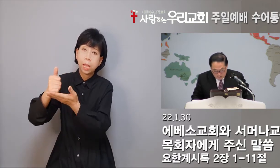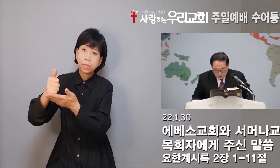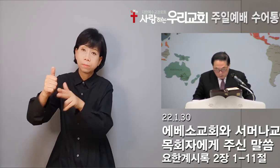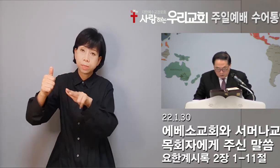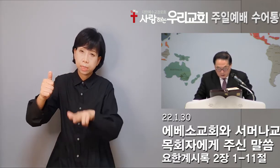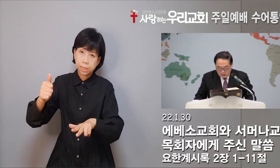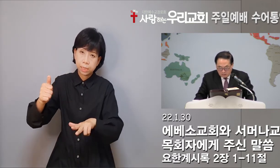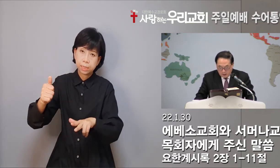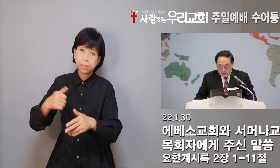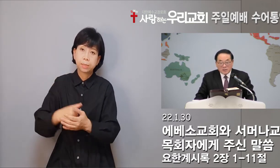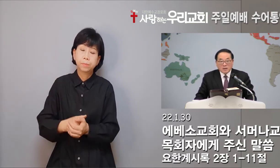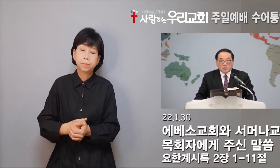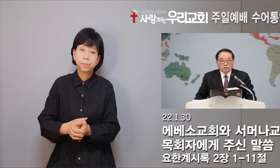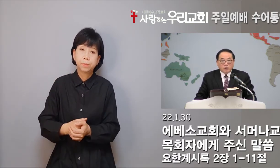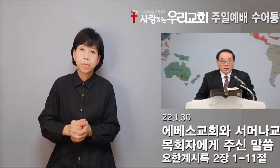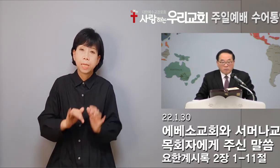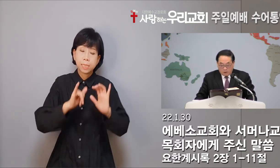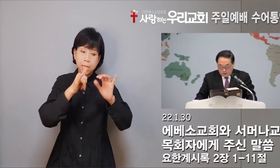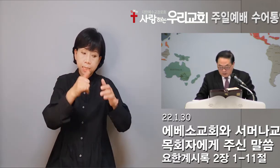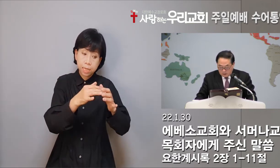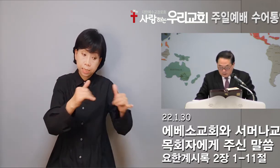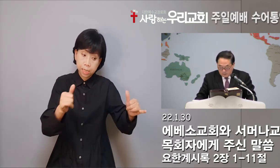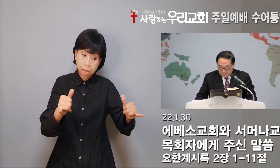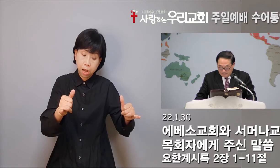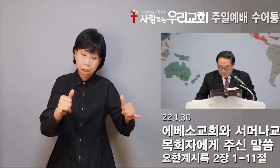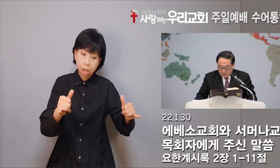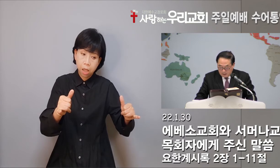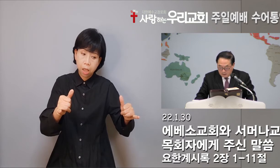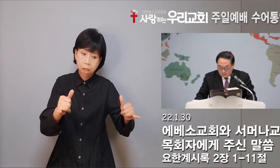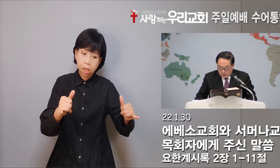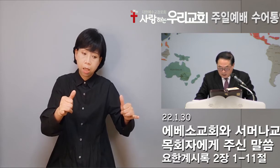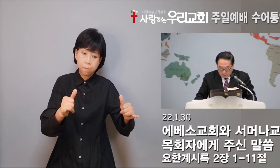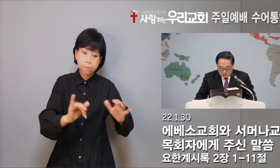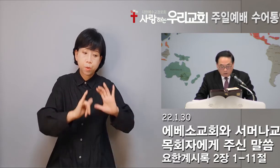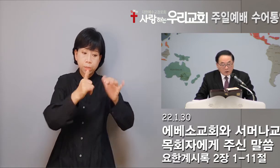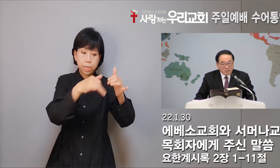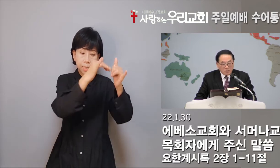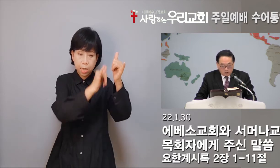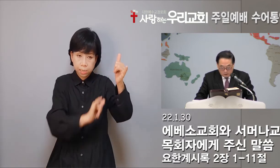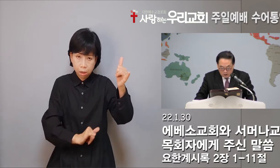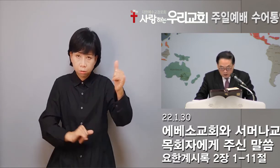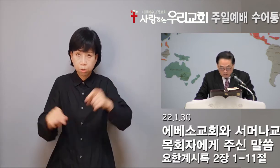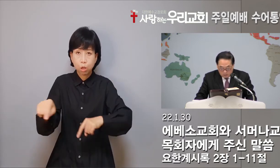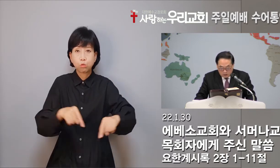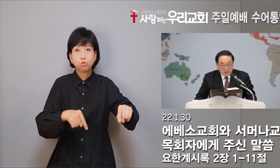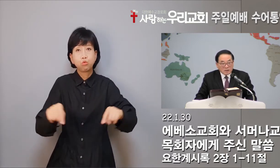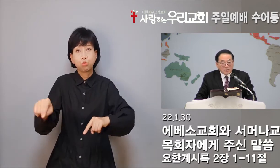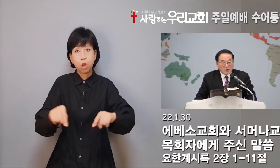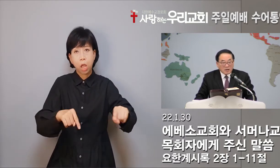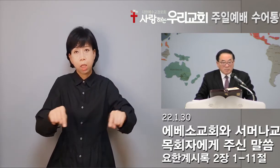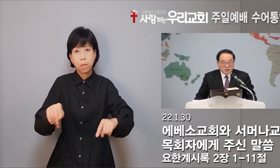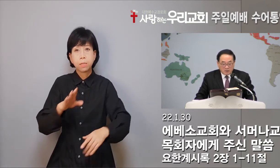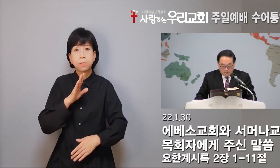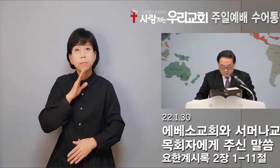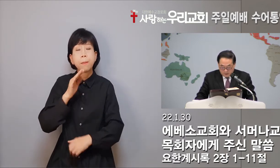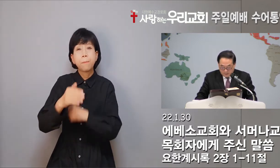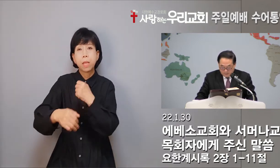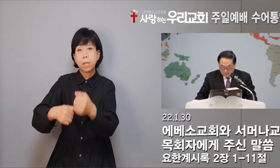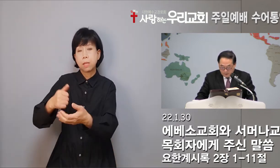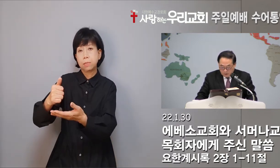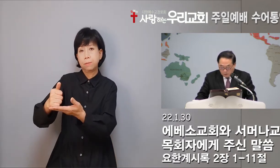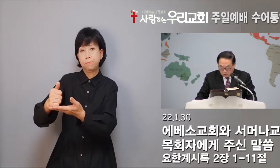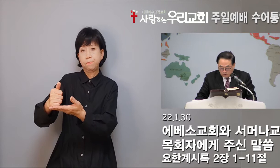하나님이 온 세상과 인간을 주관하고 계시는 것입니다. 그는 살아계시고 참되신 유일한 신 하나님이신